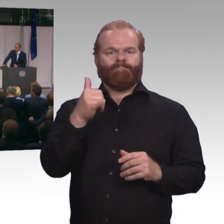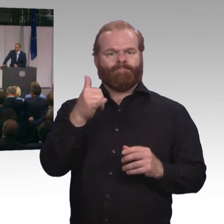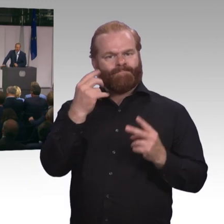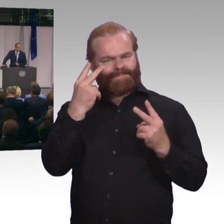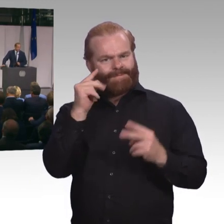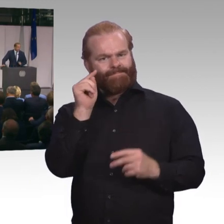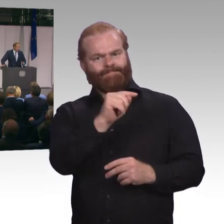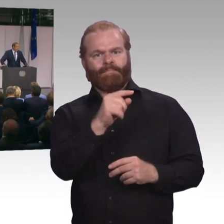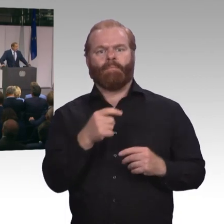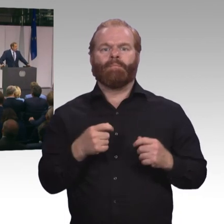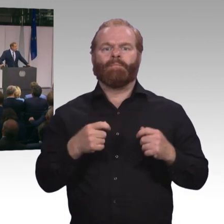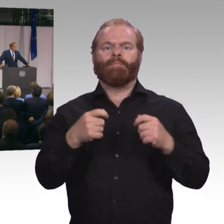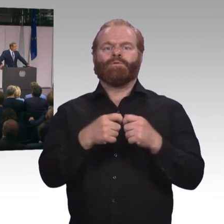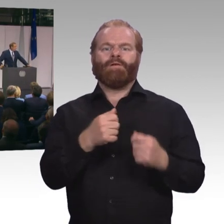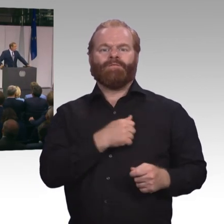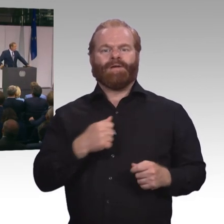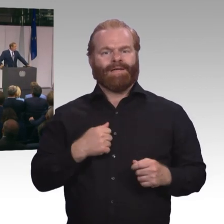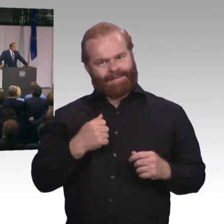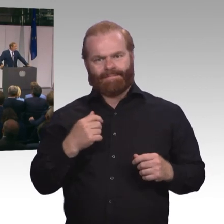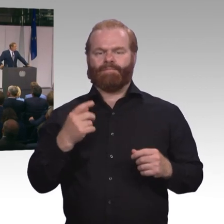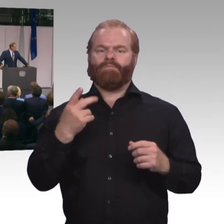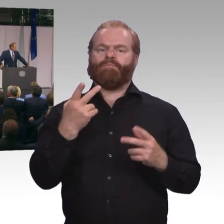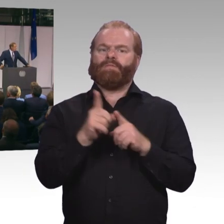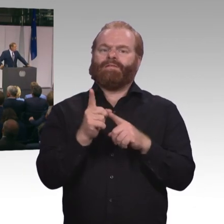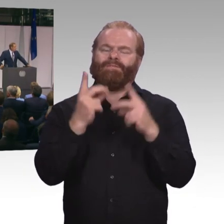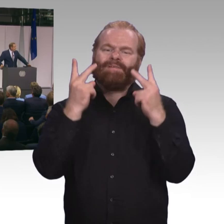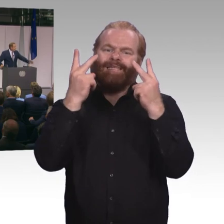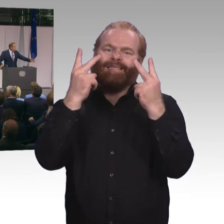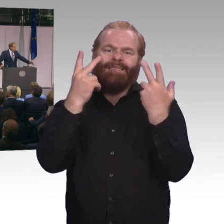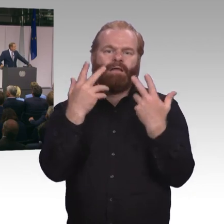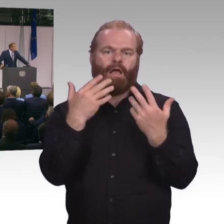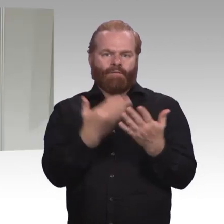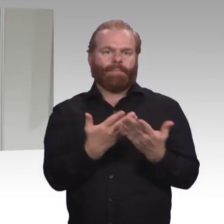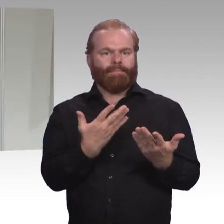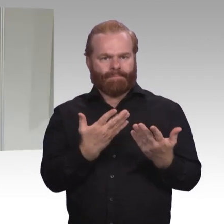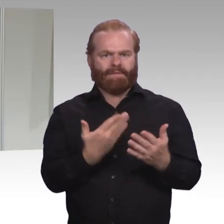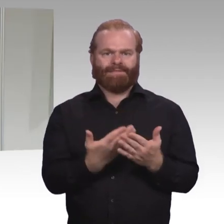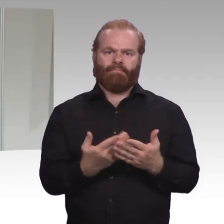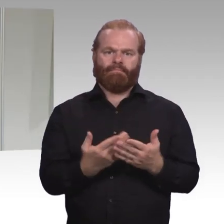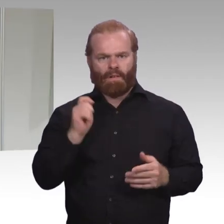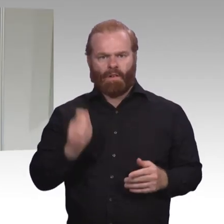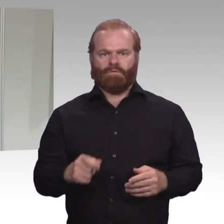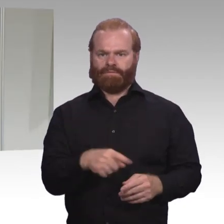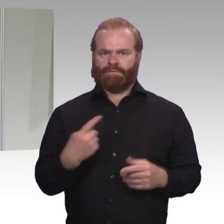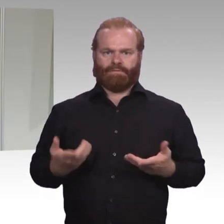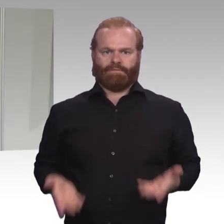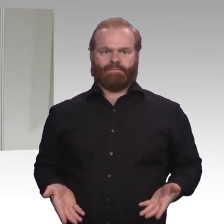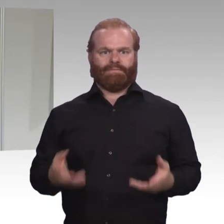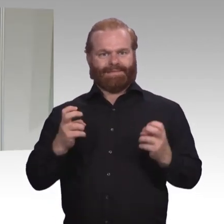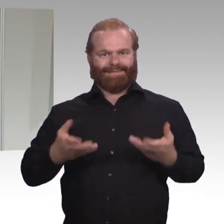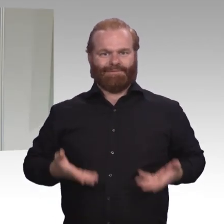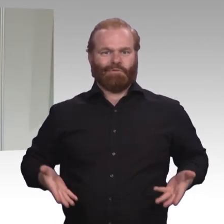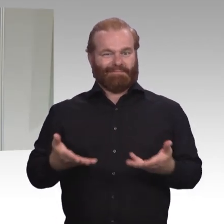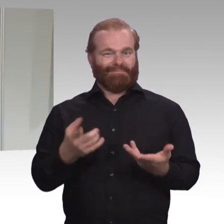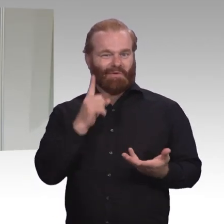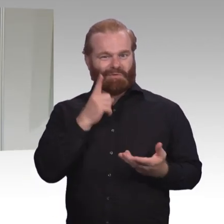Deutschen Bundestages. Und Herr Dr. Bartsch, wenn ich Ihnen zugehört habe, Sie hätten offensichtlich gern auf diese Sitzung verzichtet. Sie